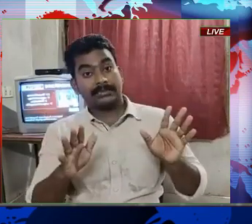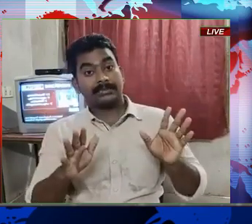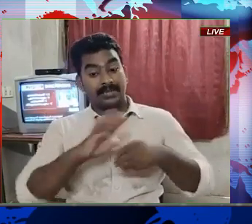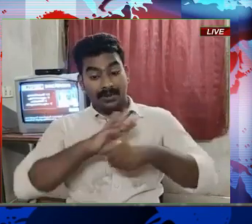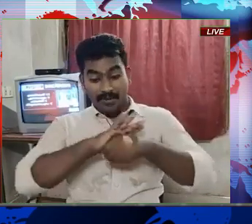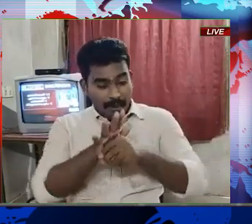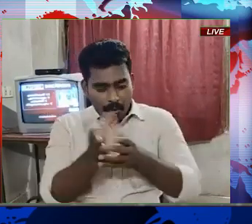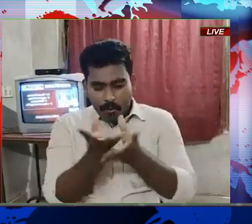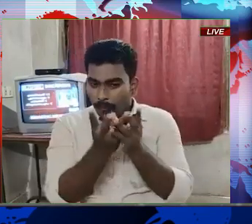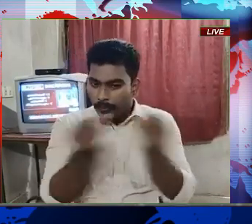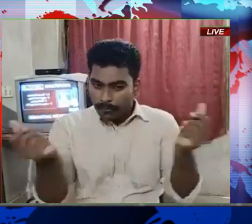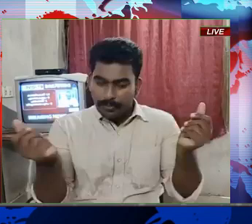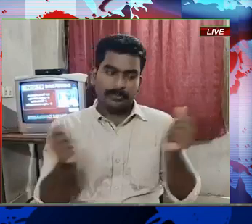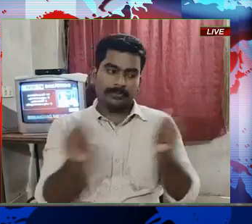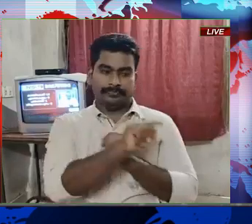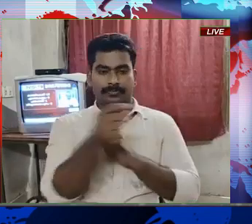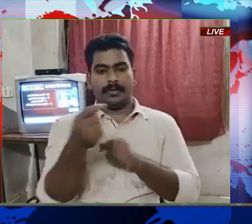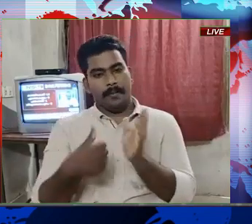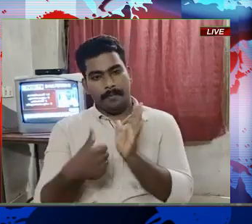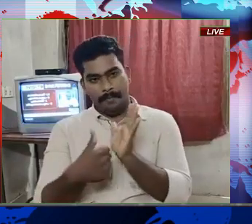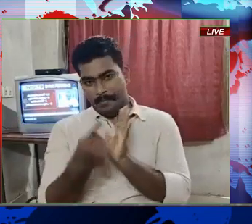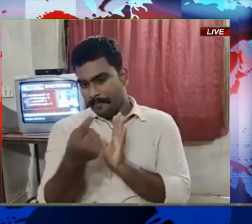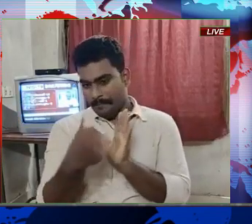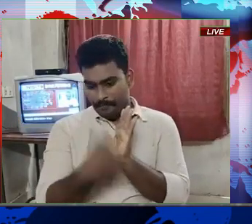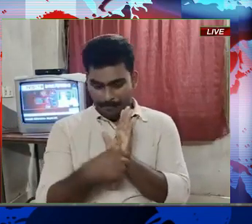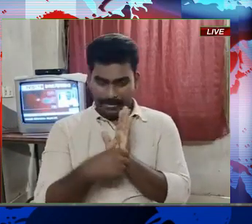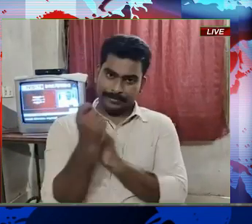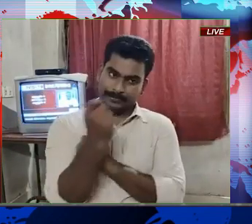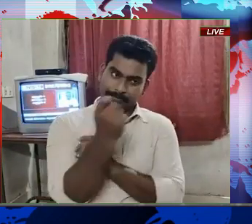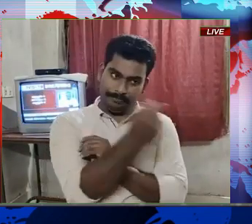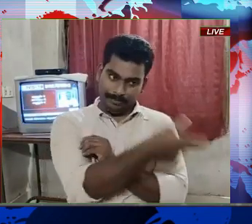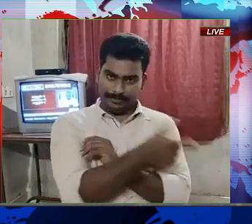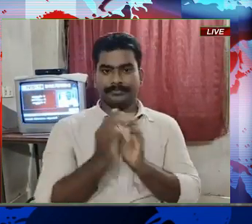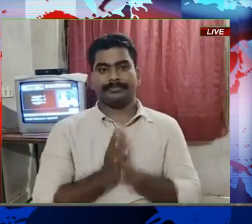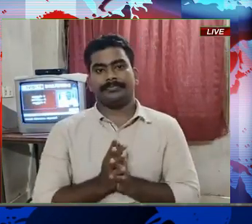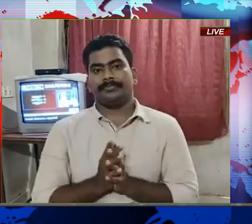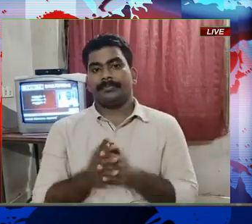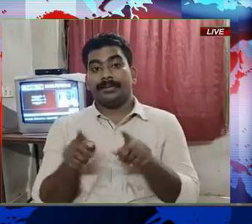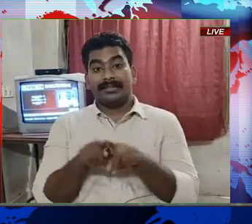ഈ മാസം 20 വരെ സൗജന്യ റേഷൻ വിതരണം തുടരും.